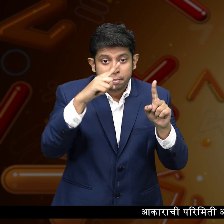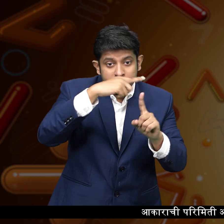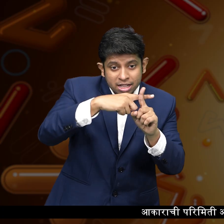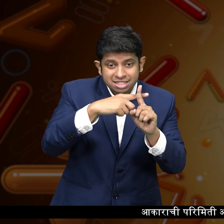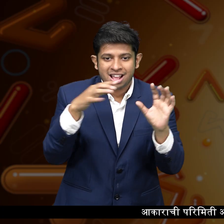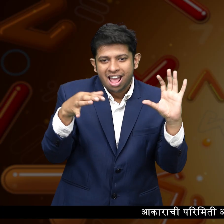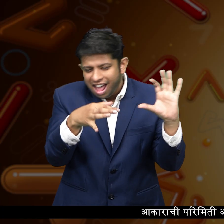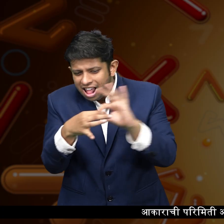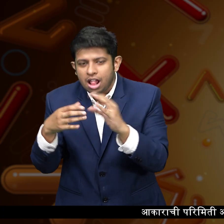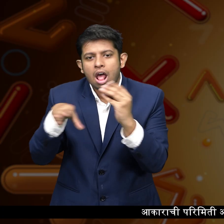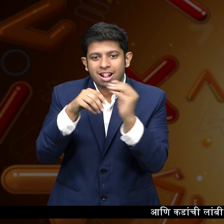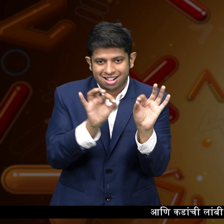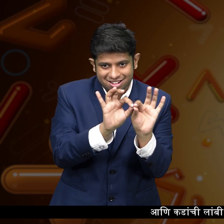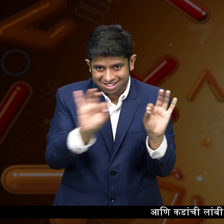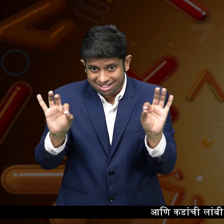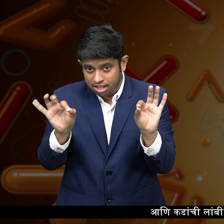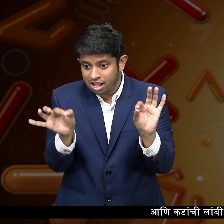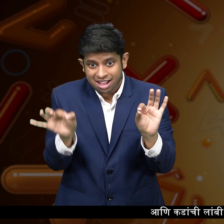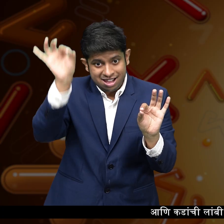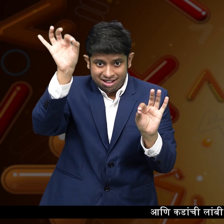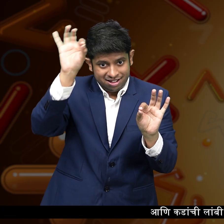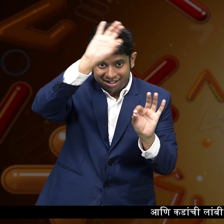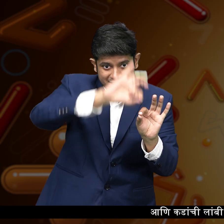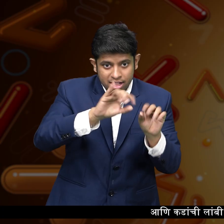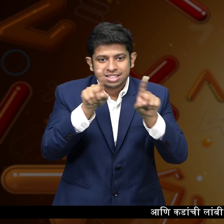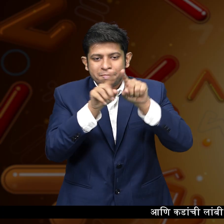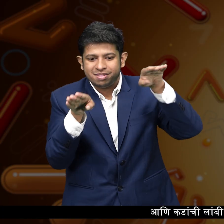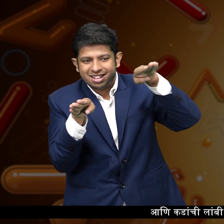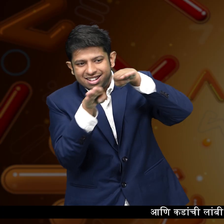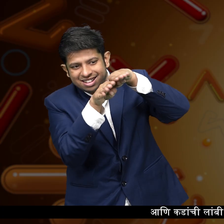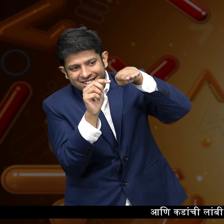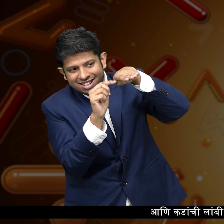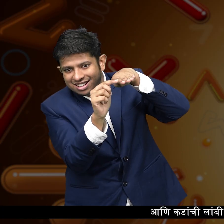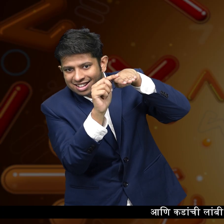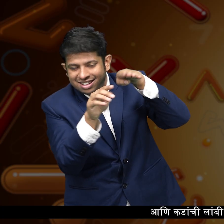वेढणाऱ्या सर्व बाजू आणि कडांची लांबी जोडून निश्चित केली जाते.